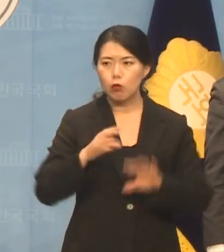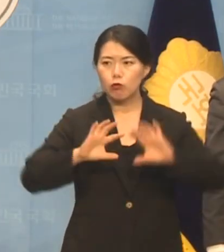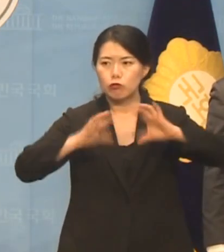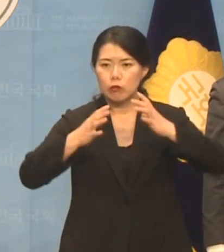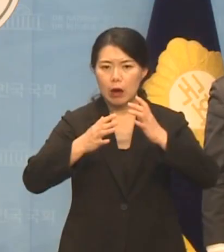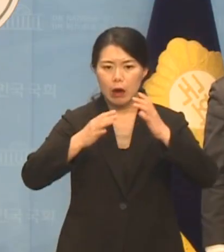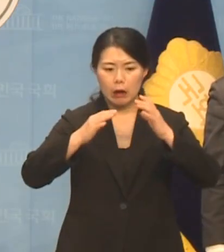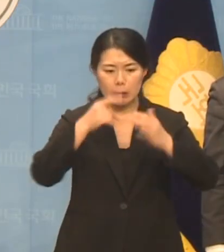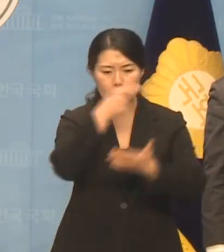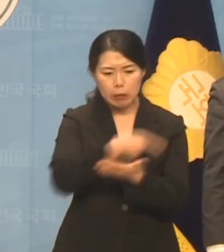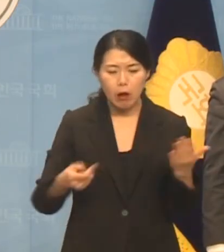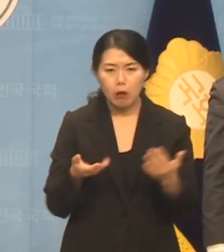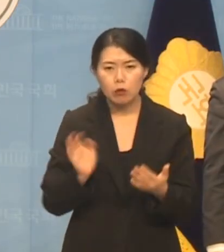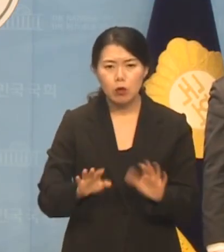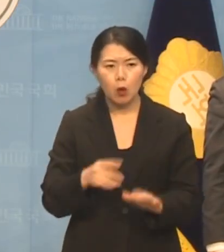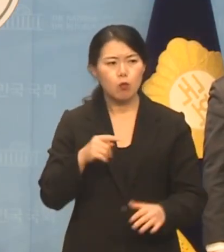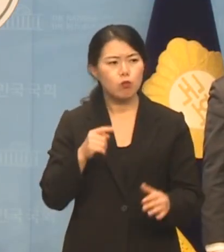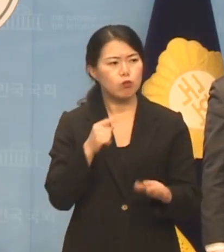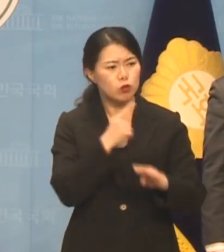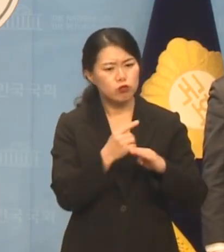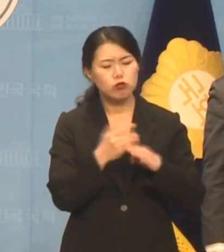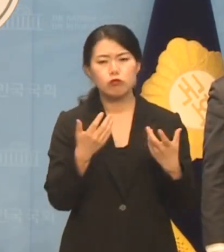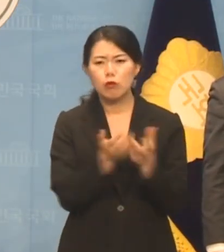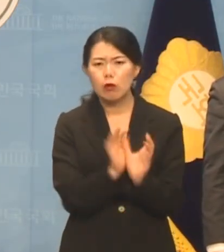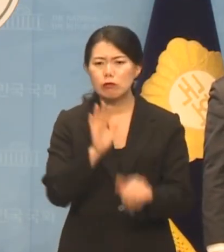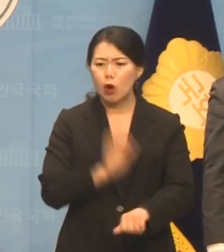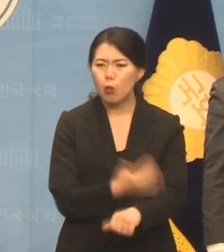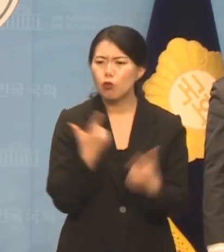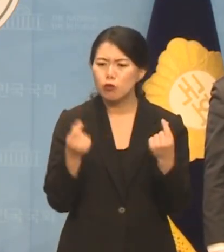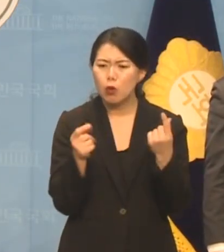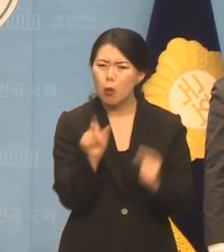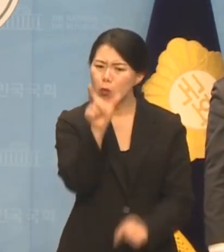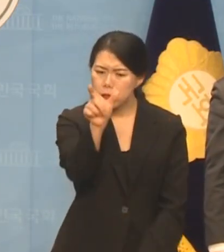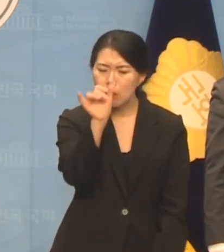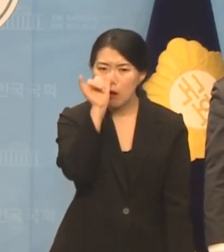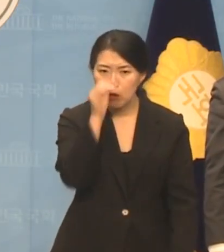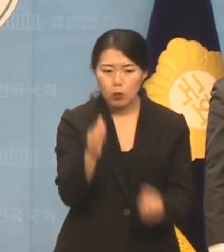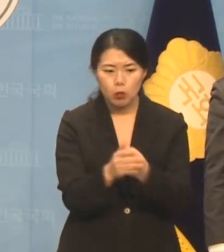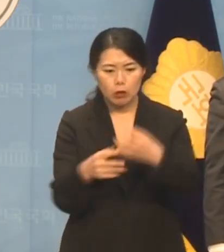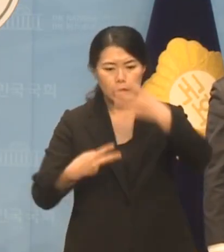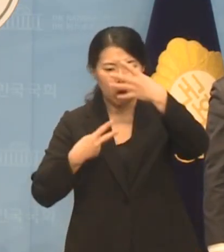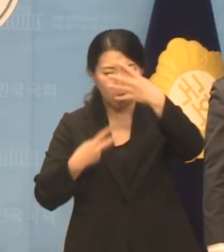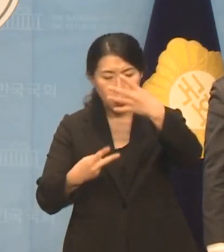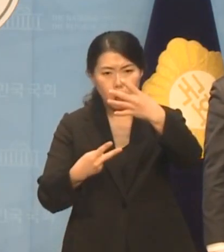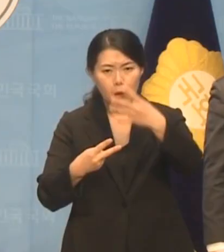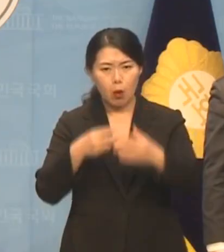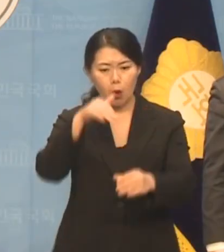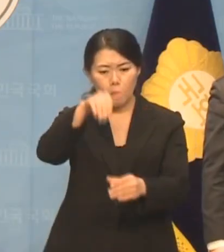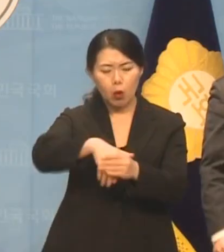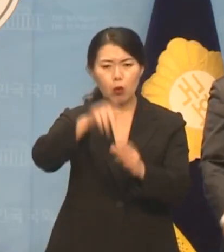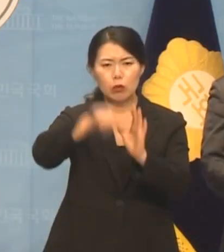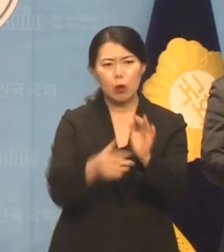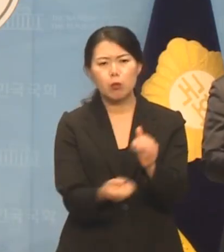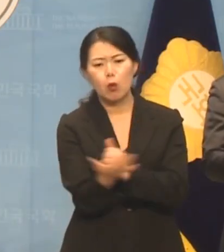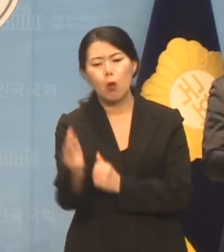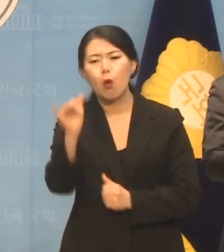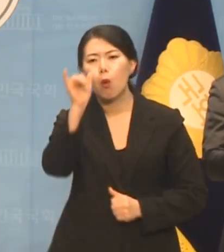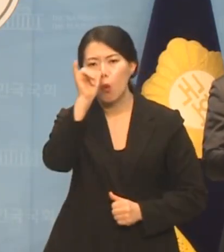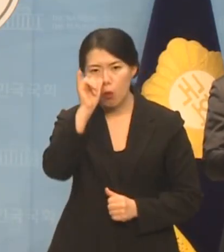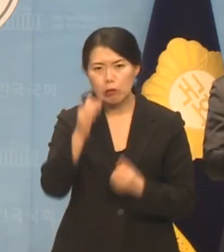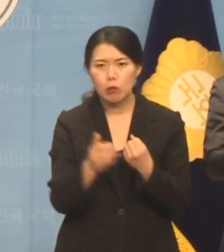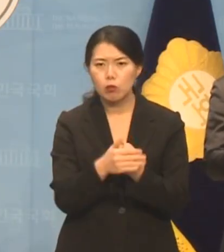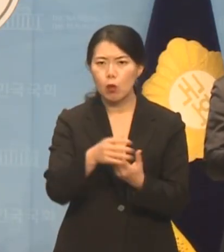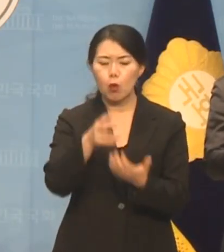민주당의 잘못인 것처럼 호도하여 오늘 실시되고 있는 4월 2일 보궐선거에 영향을 주고 있습니다. 이렇듯 규정에